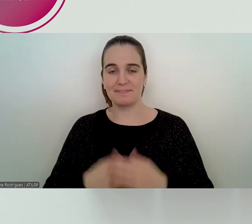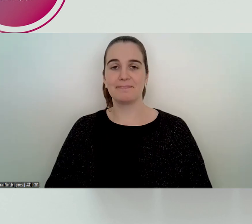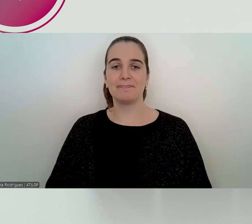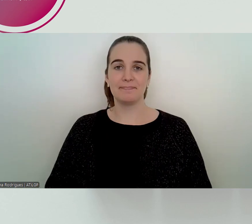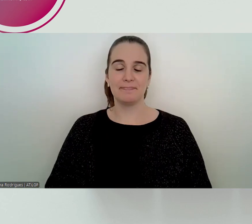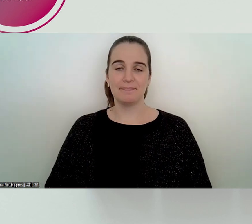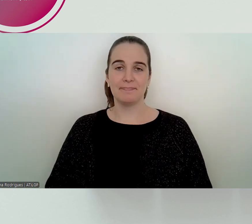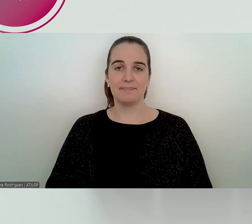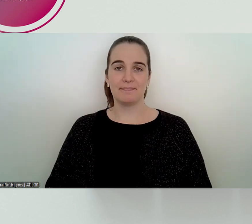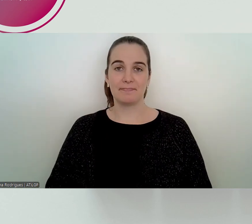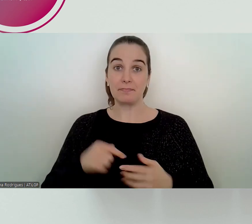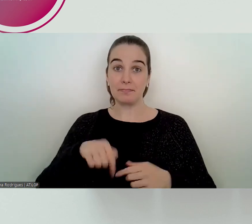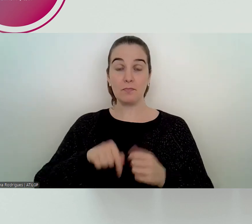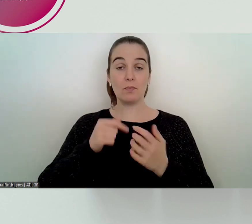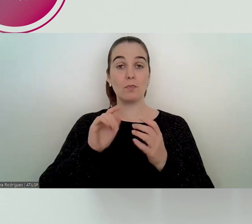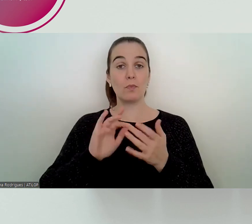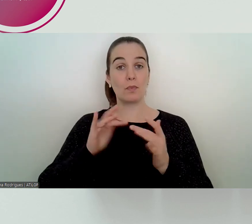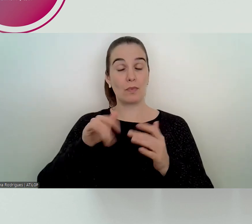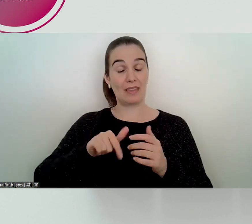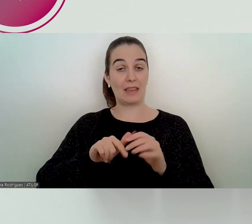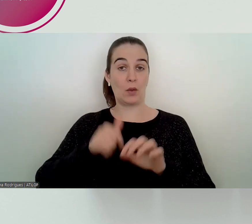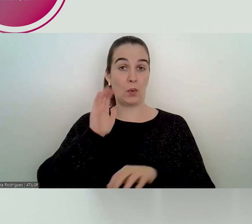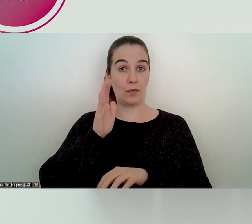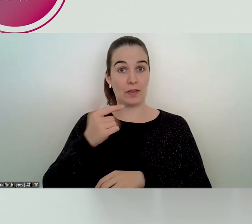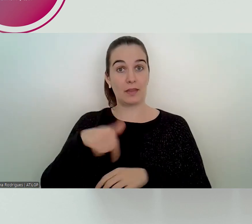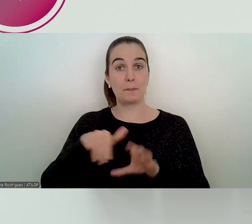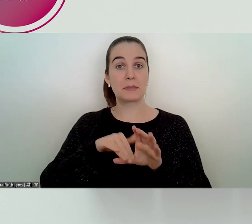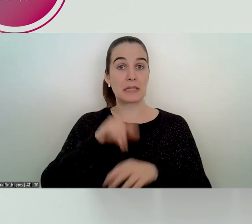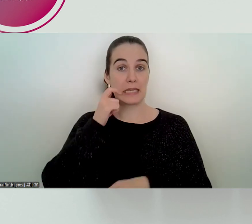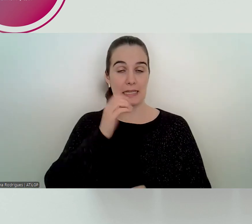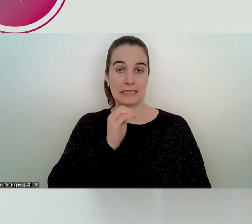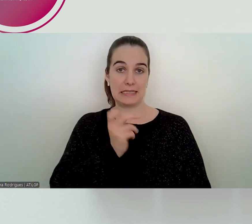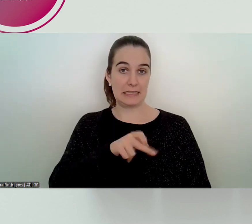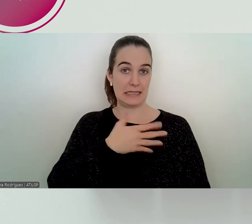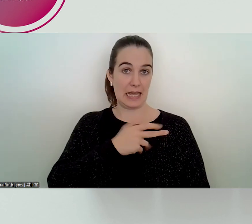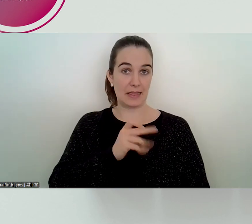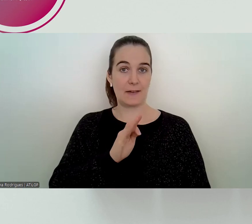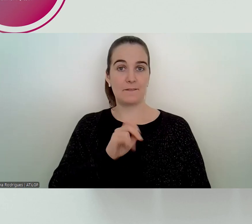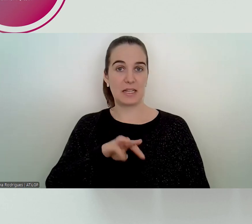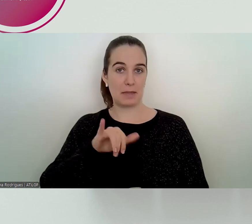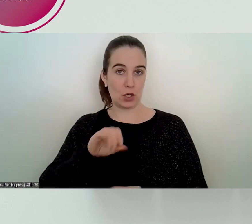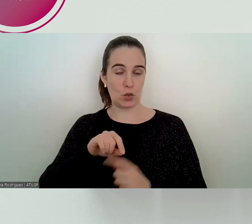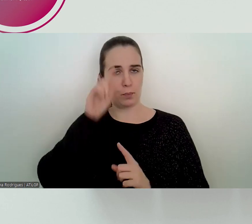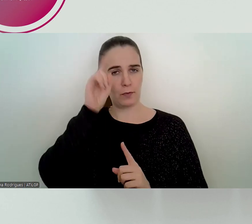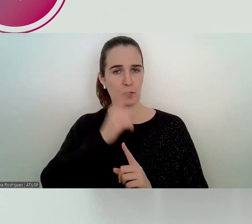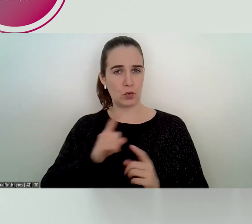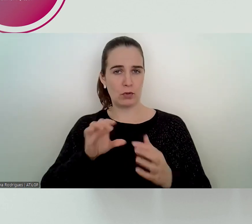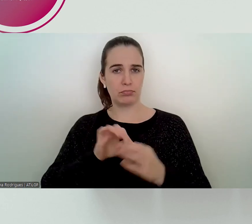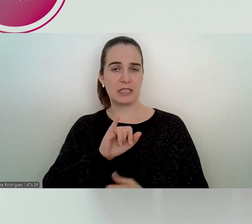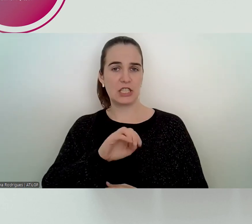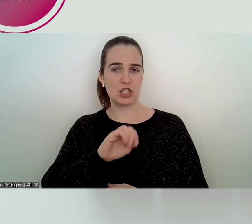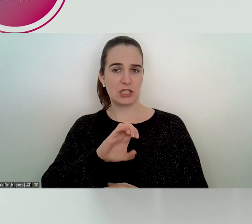já. Este webinar contará com a participação de Sandra Isabel Rasteiro Firmino, professora associada do